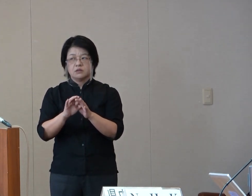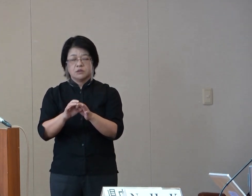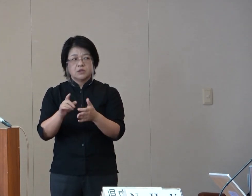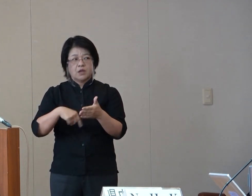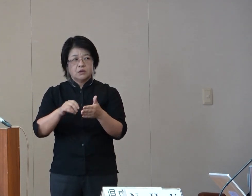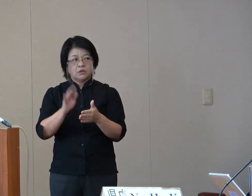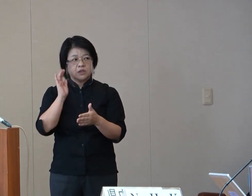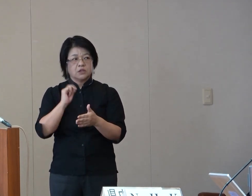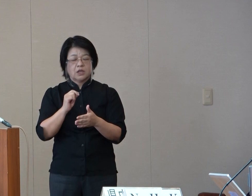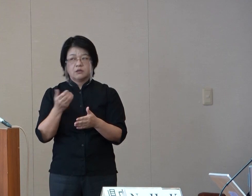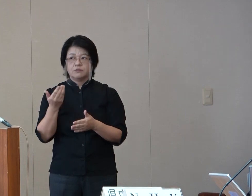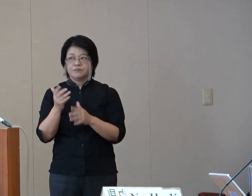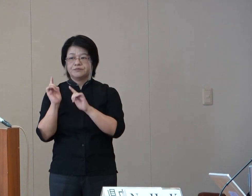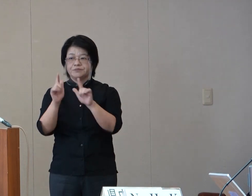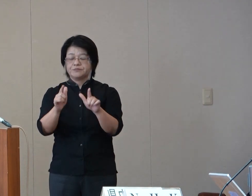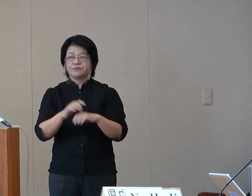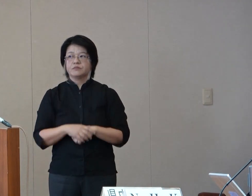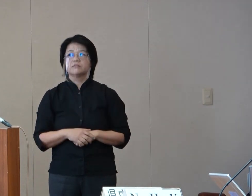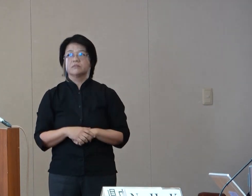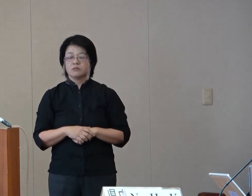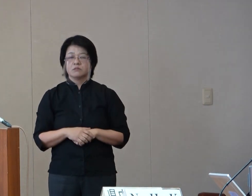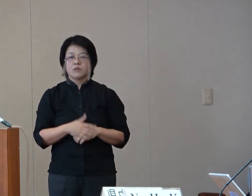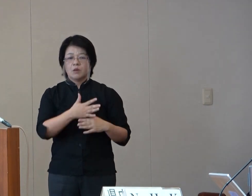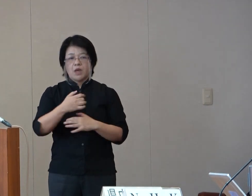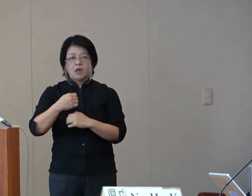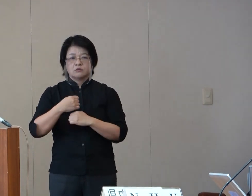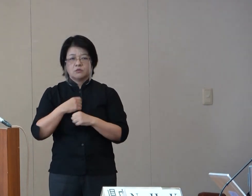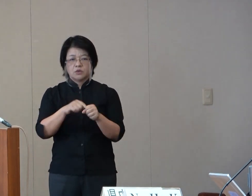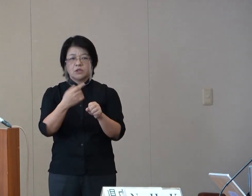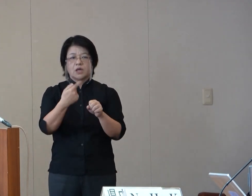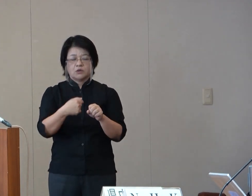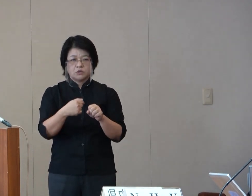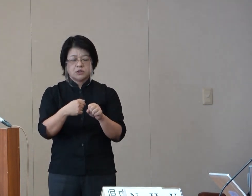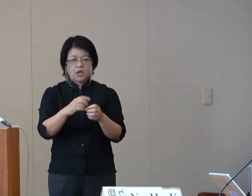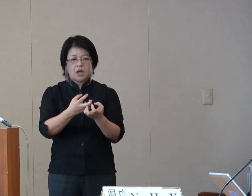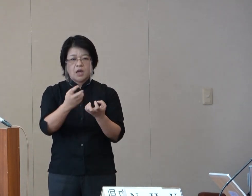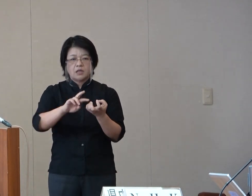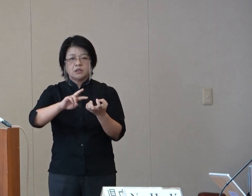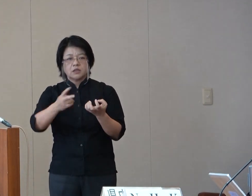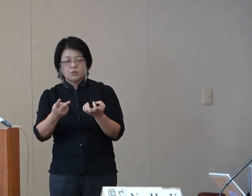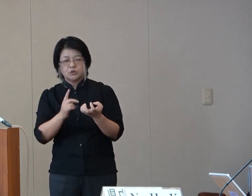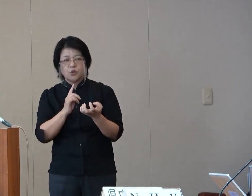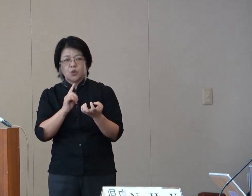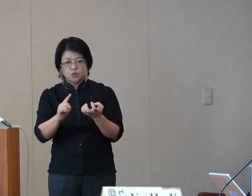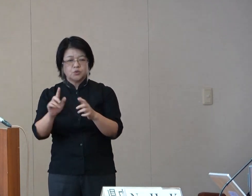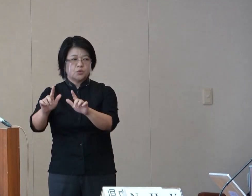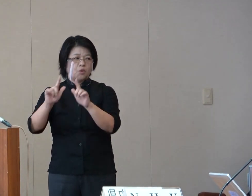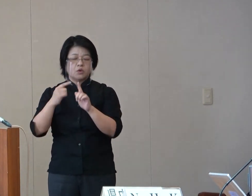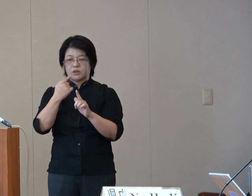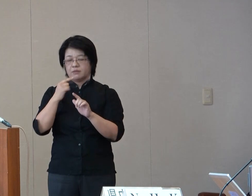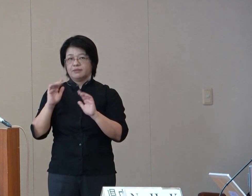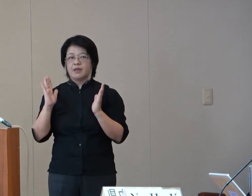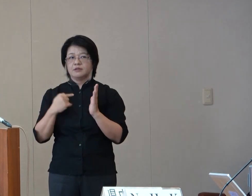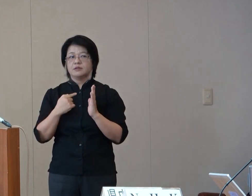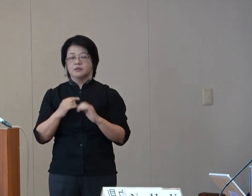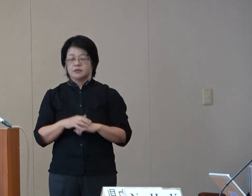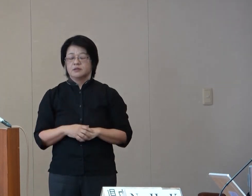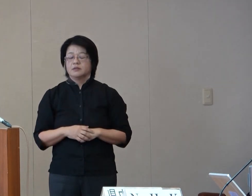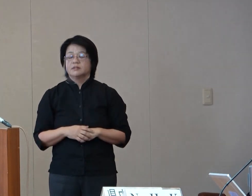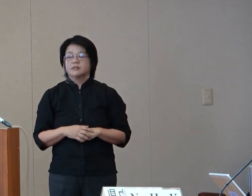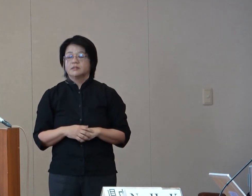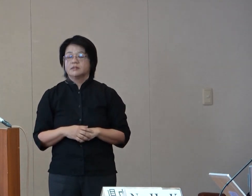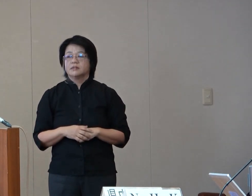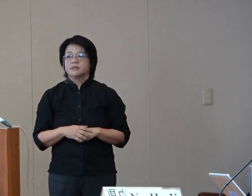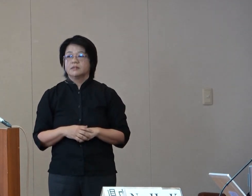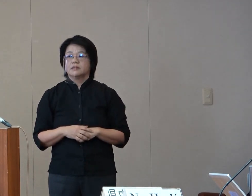死ぬ言えその辺株が発生しているという状況は報告されておりません